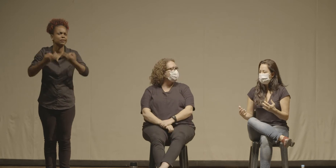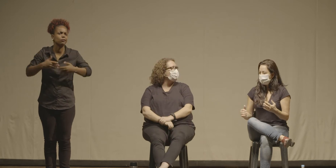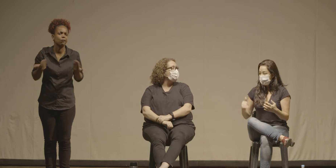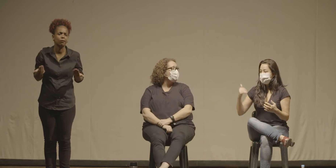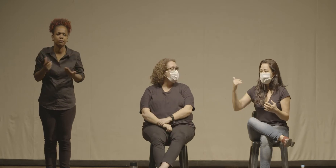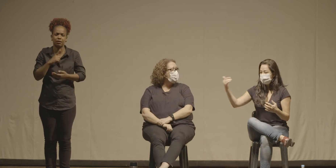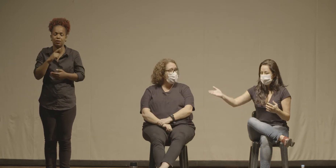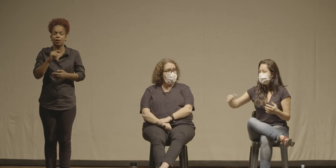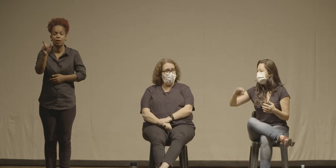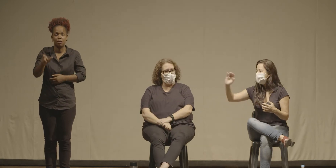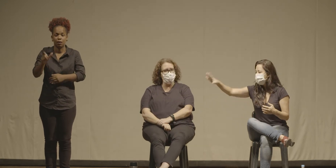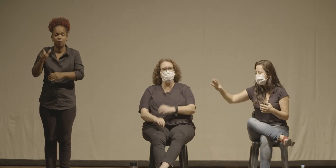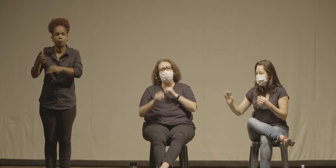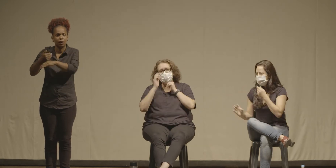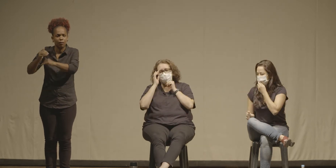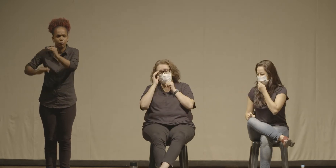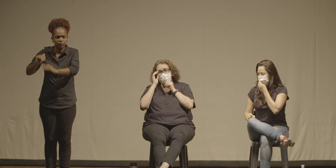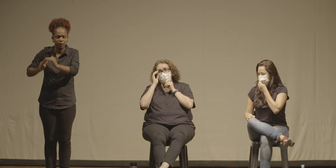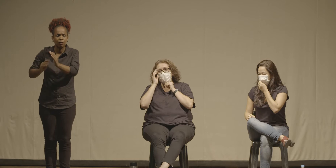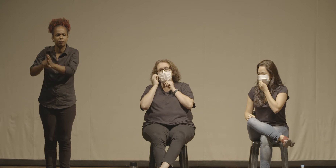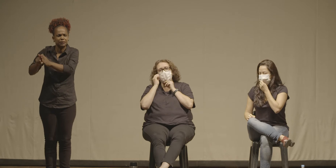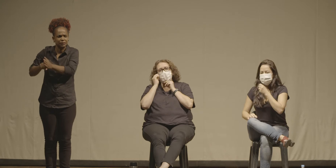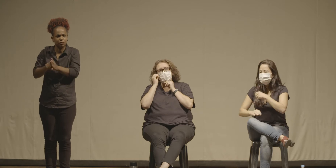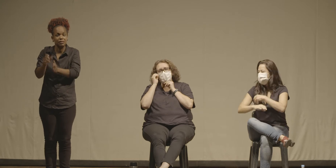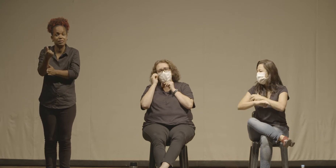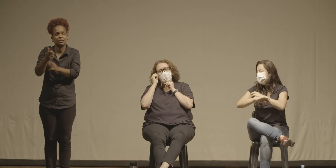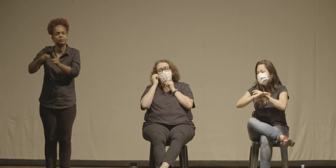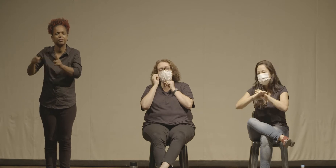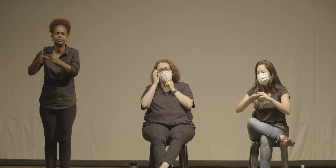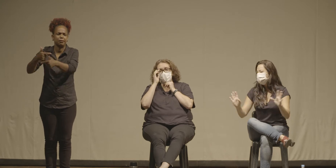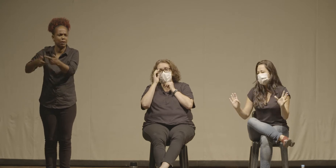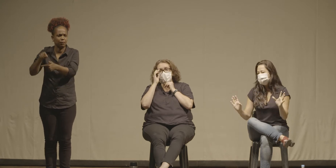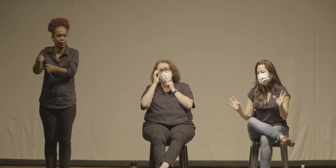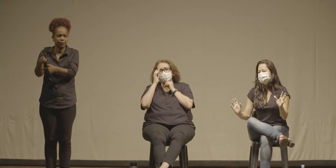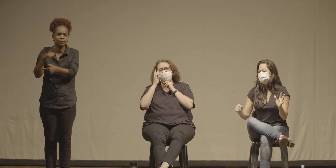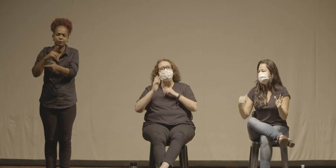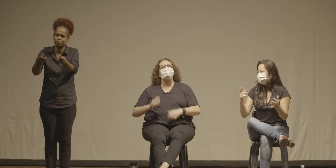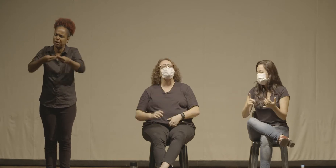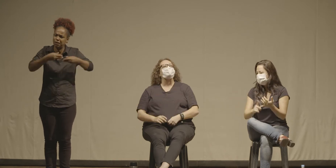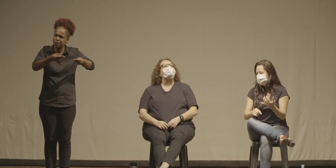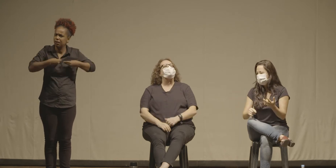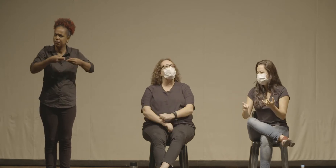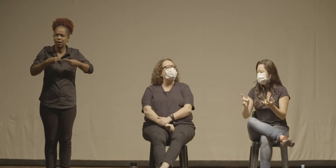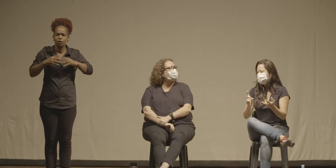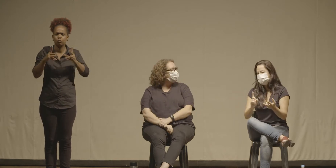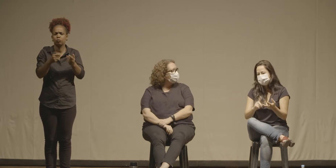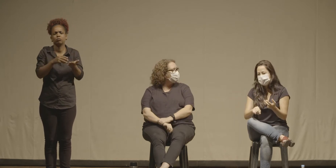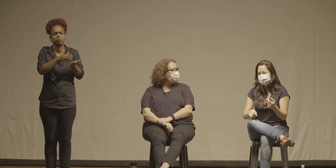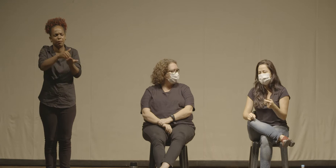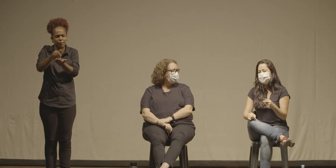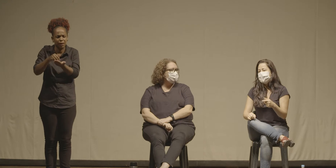ter um pesquisador 6 meses trabalhando. E me trazendo tudo que era possível, todos os acervos, todas